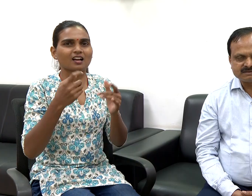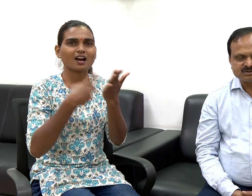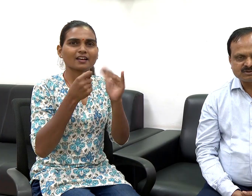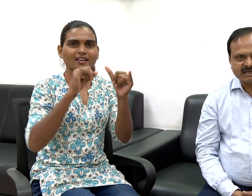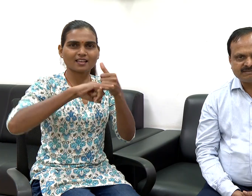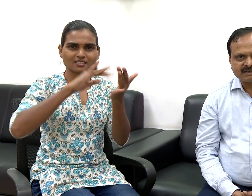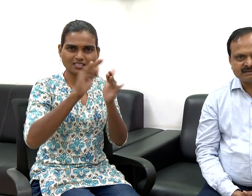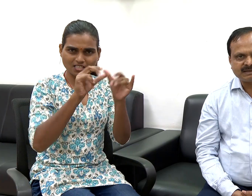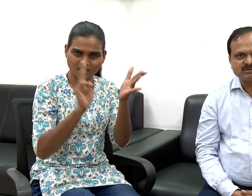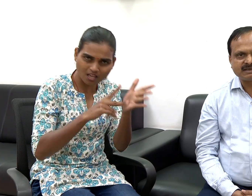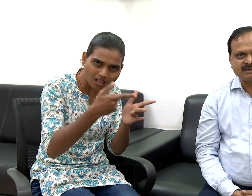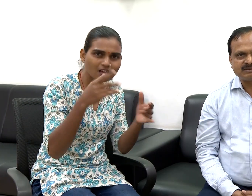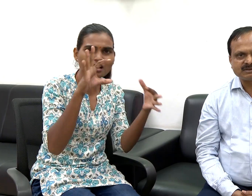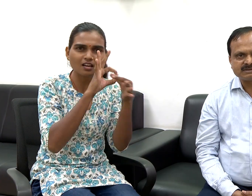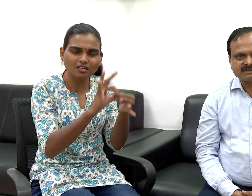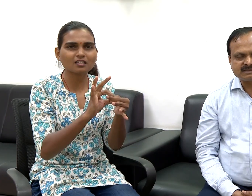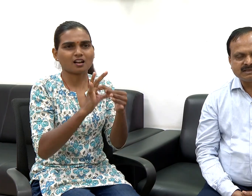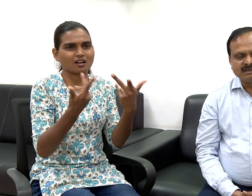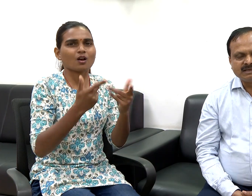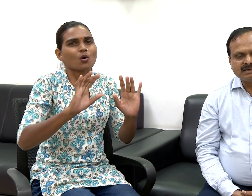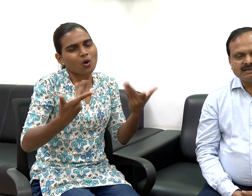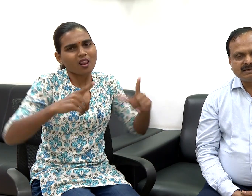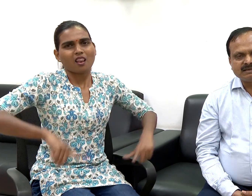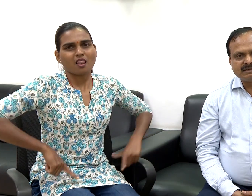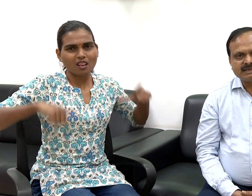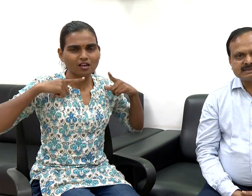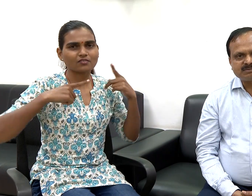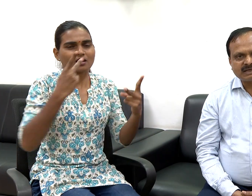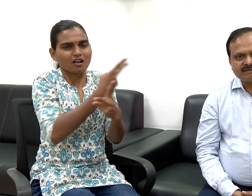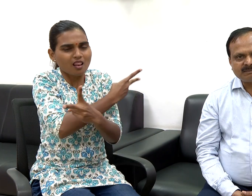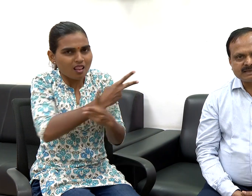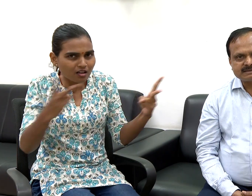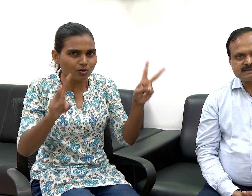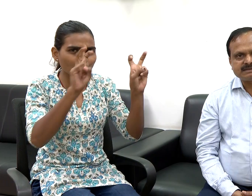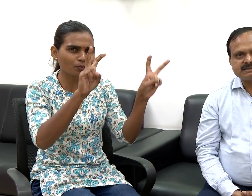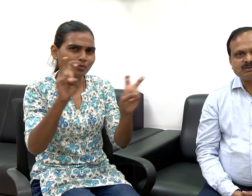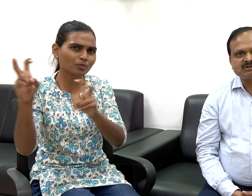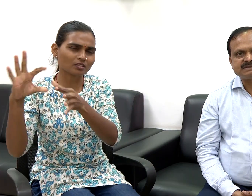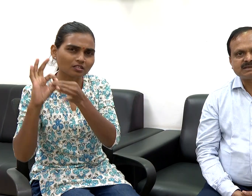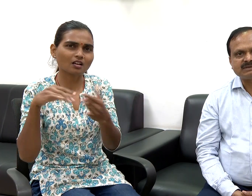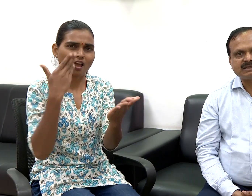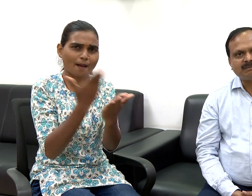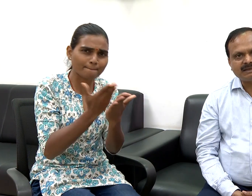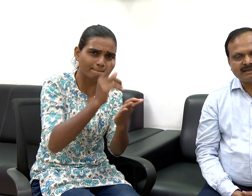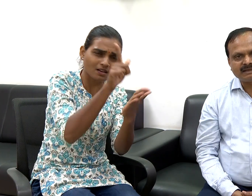जो लाइफ के हर पहलू से रिलेटेड उनके थे। ऐसे काफ़ी एप्लीकेशन थी कि पुलिस ऑफिसर उनकी कंप्लेन नहीं ले रहे